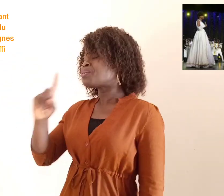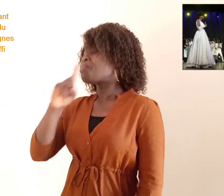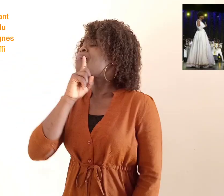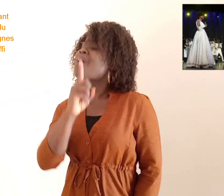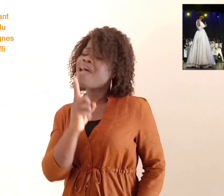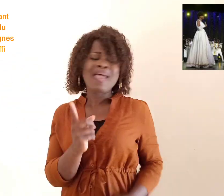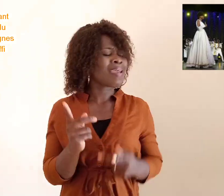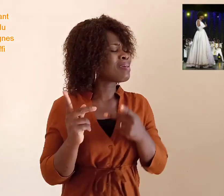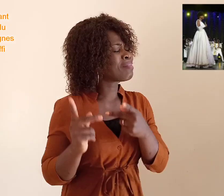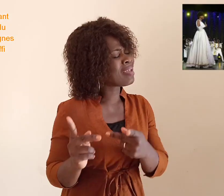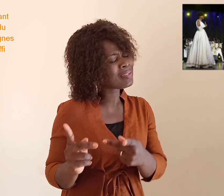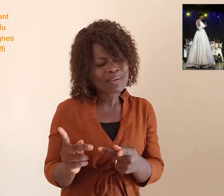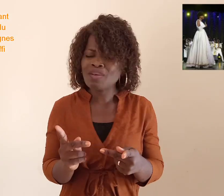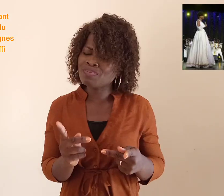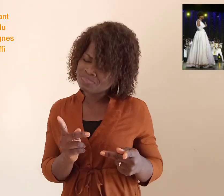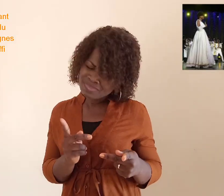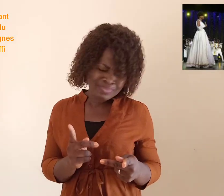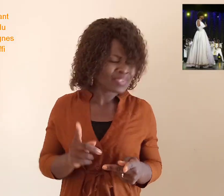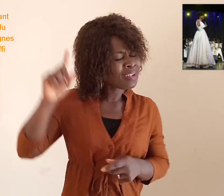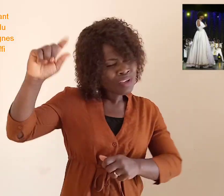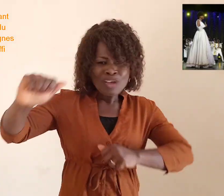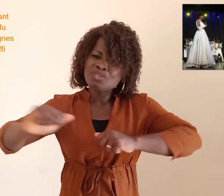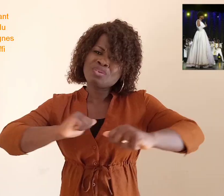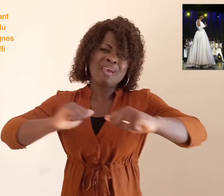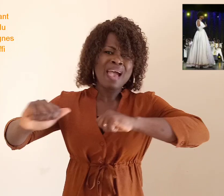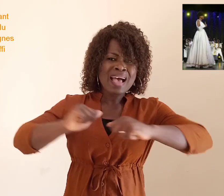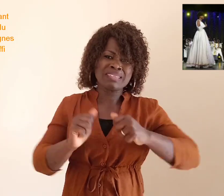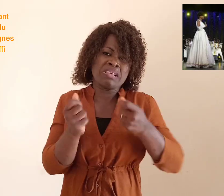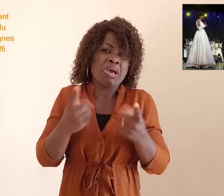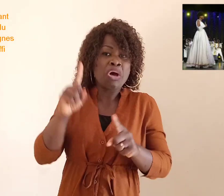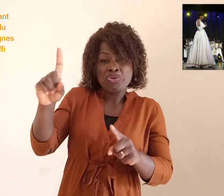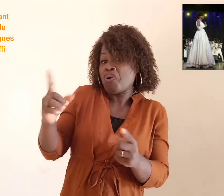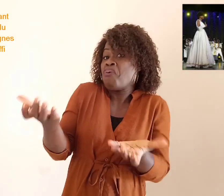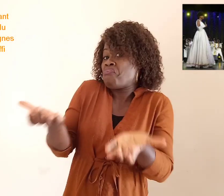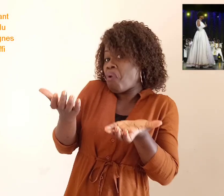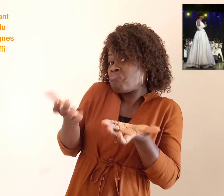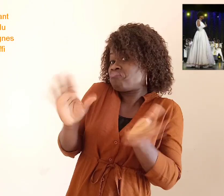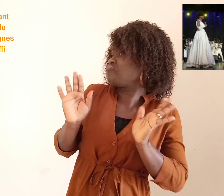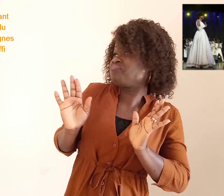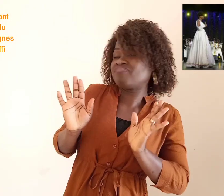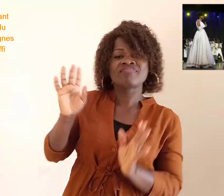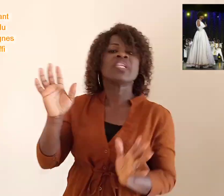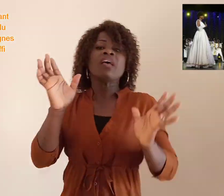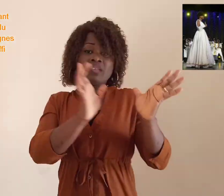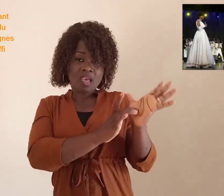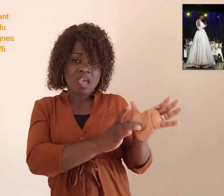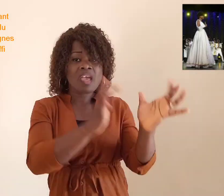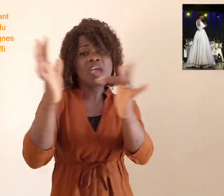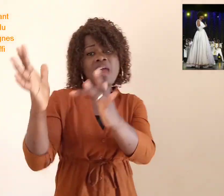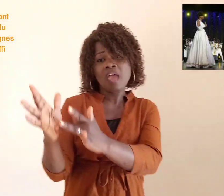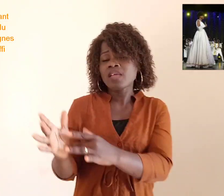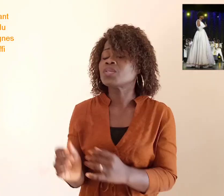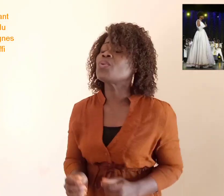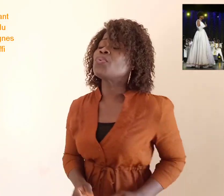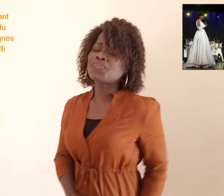c'est par elle que tu la maintiens dans l'ombre, Tout aimant ce soir, Tout aimant Jésus,